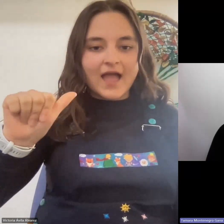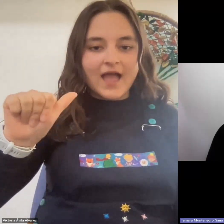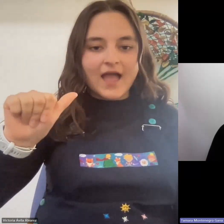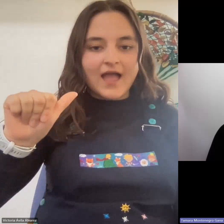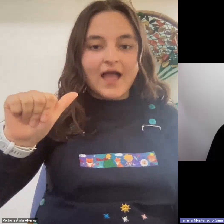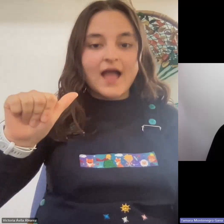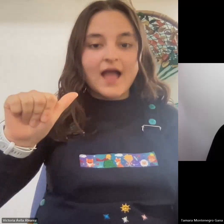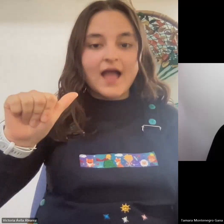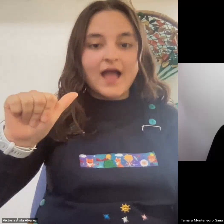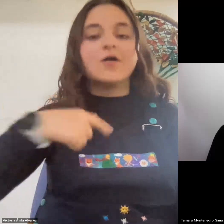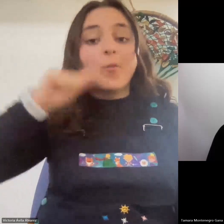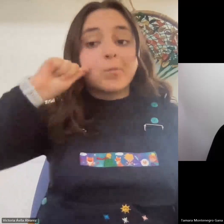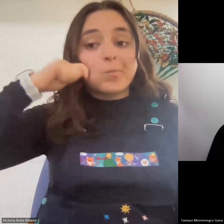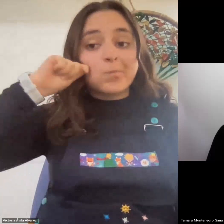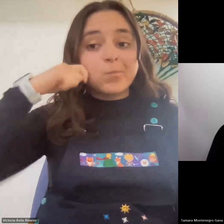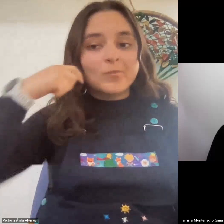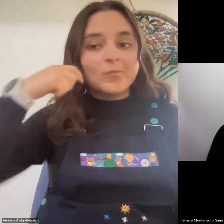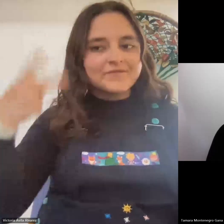Ávila